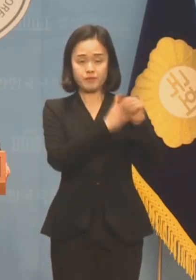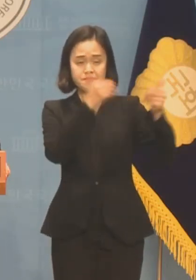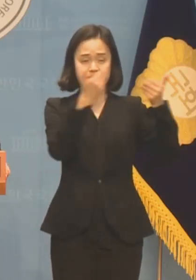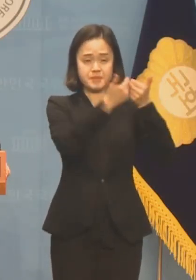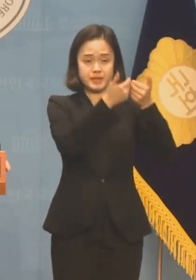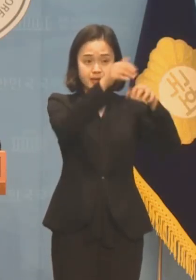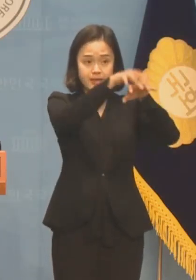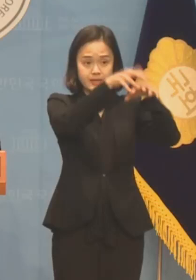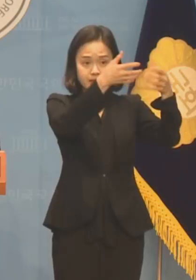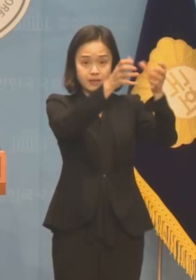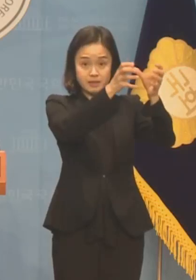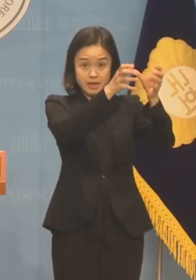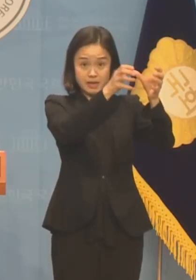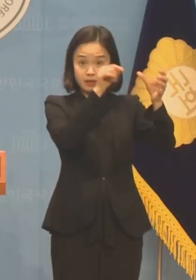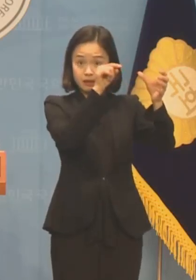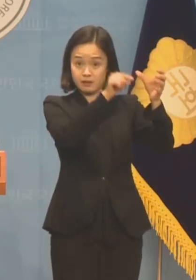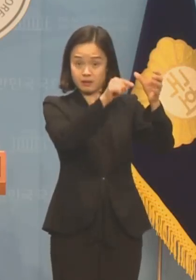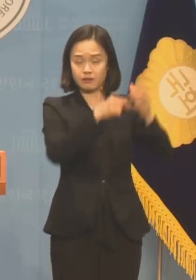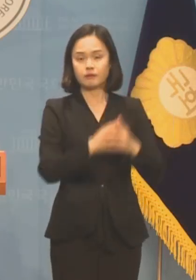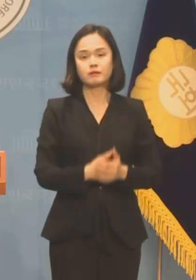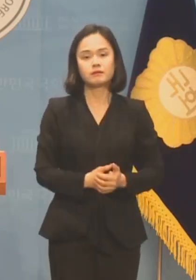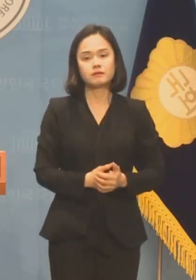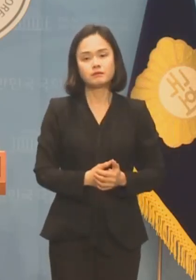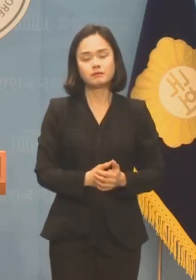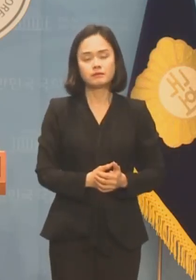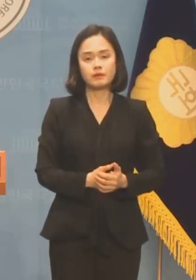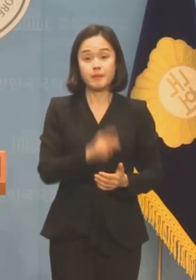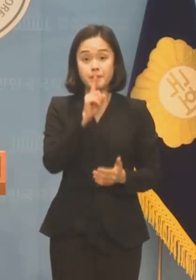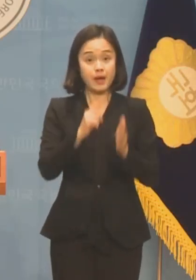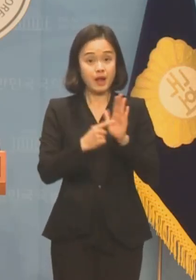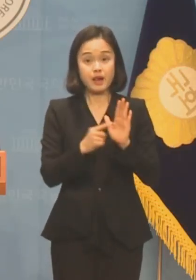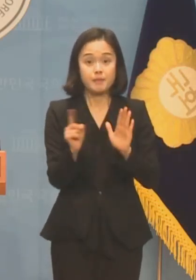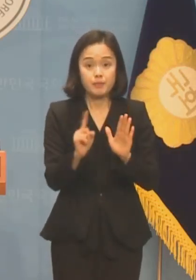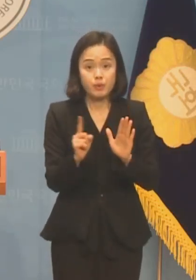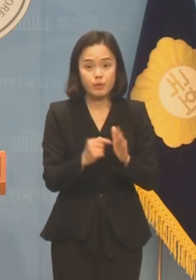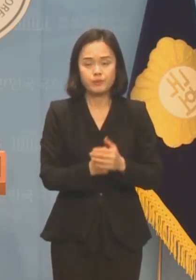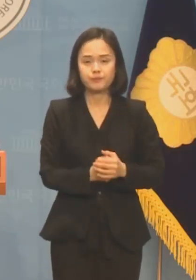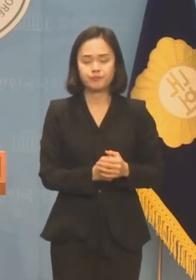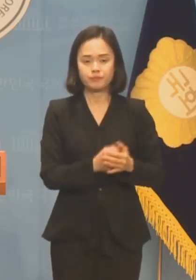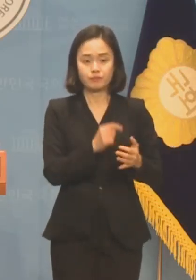투입해 현직 대통령 체포 시도를 하는 것은 내전으로